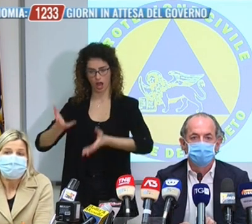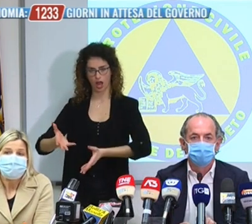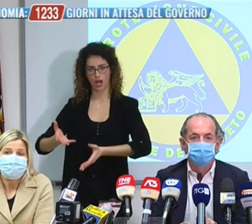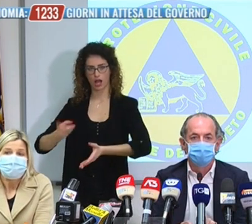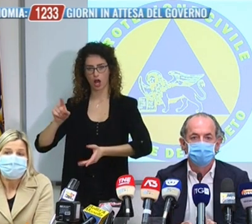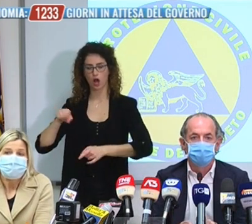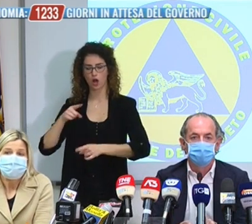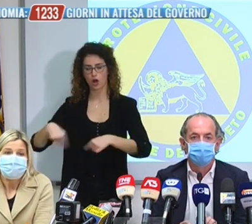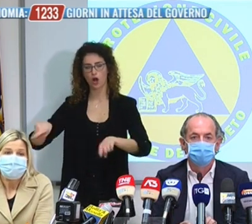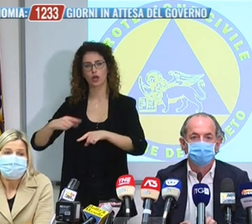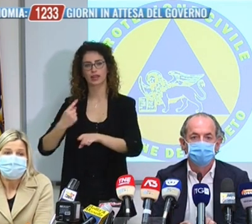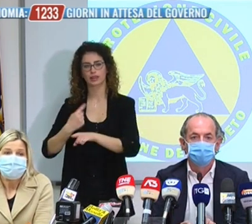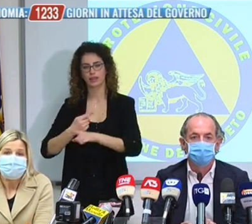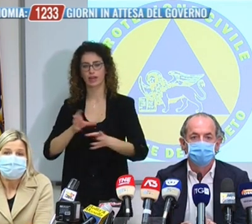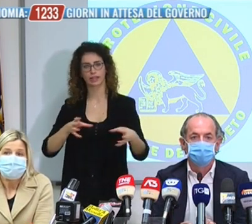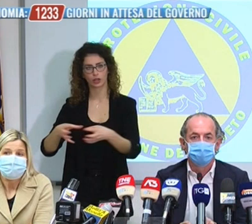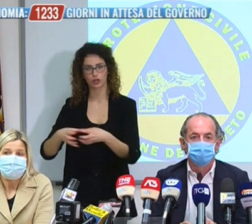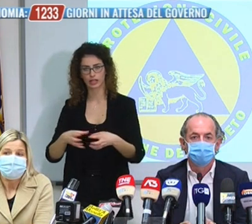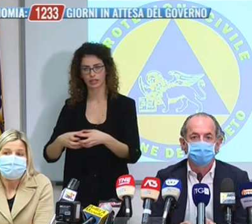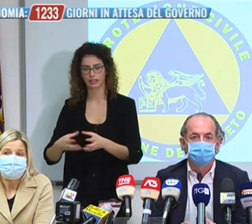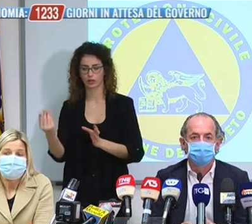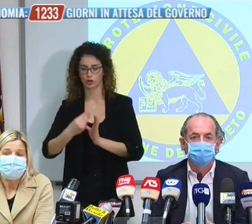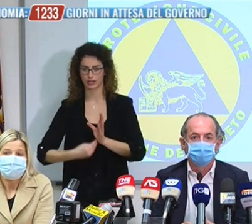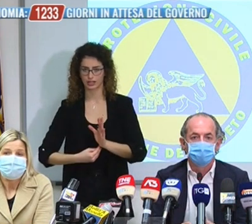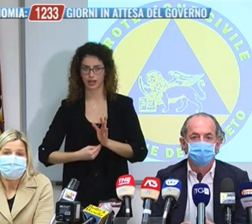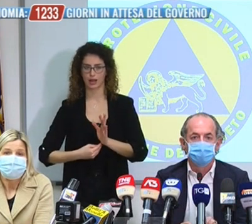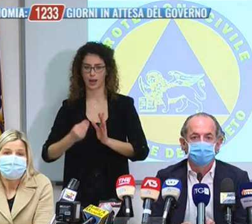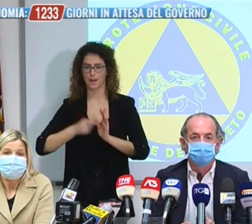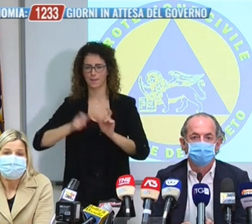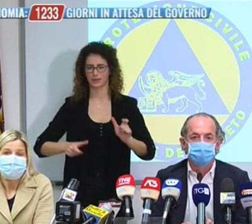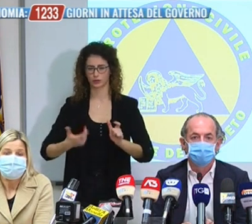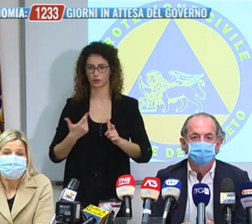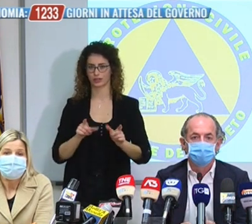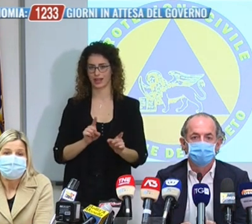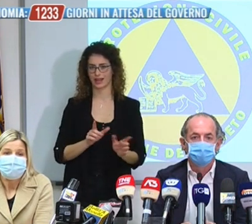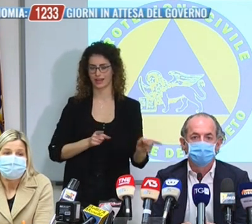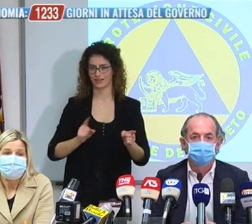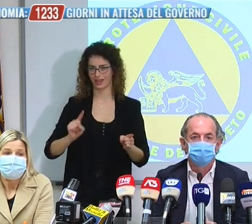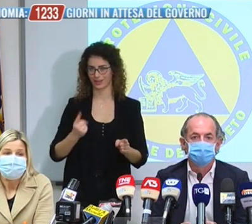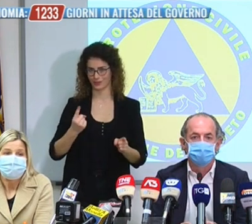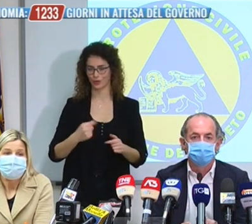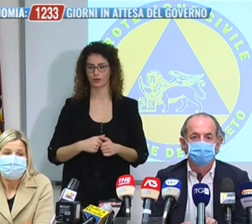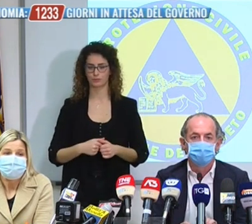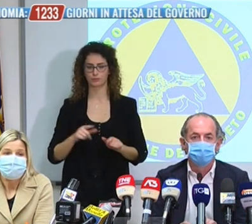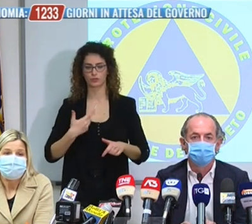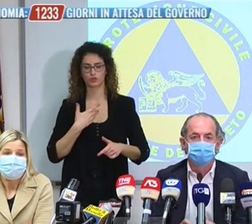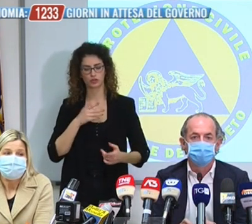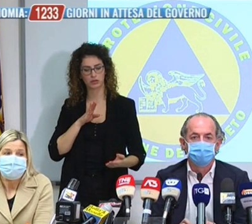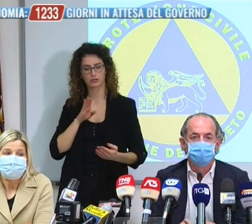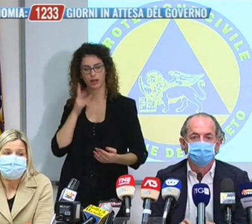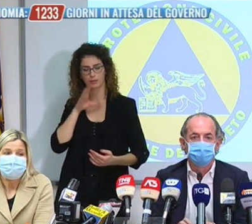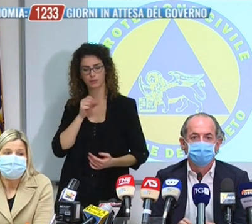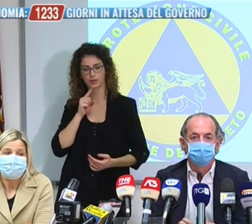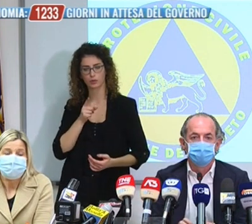loro caricano per categoria tutti i soggetti della fase 1, in modo tale da poter avere anche un riscontro circa